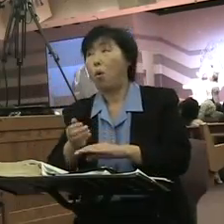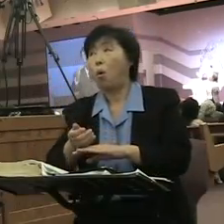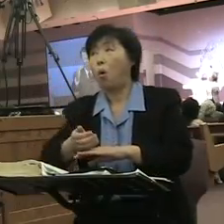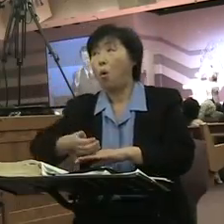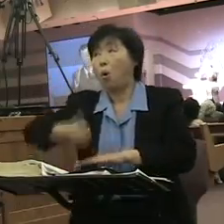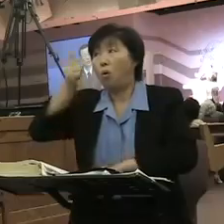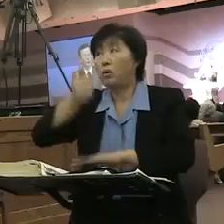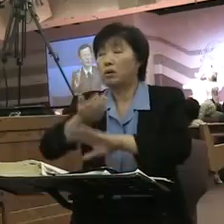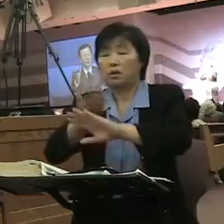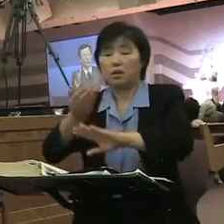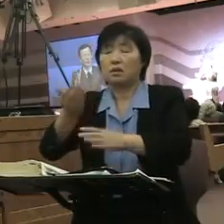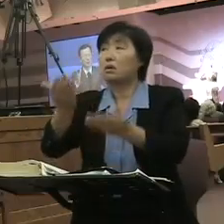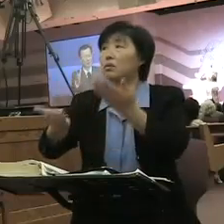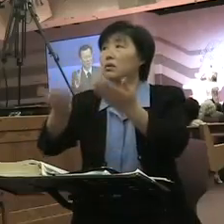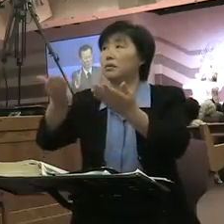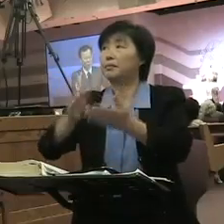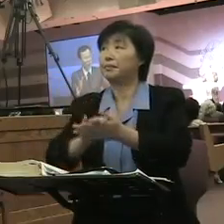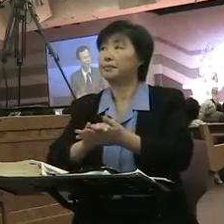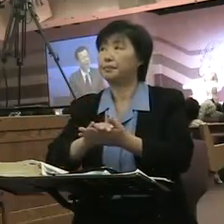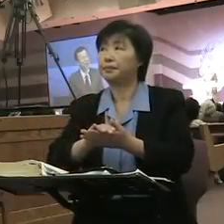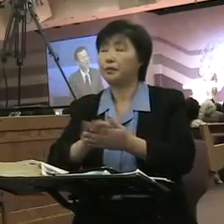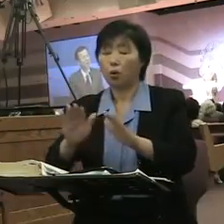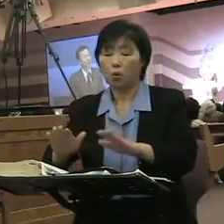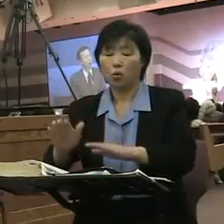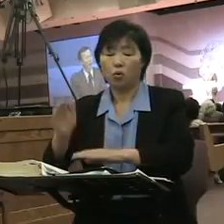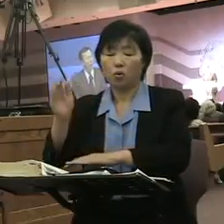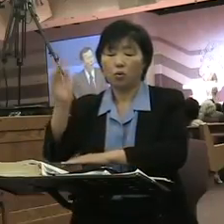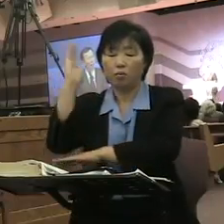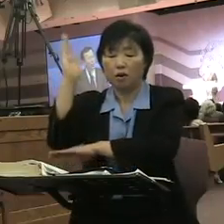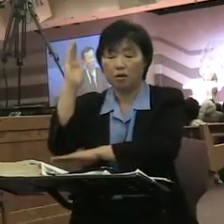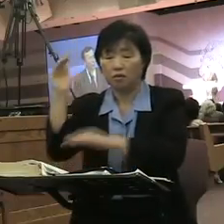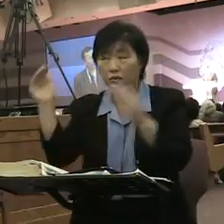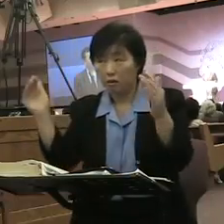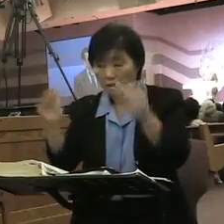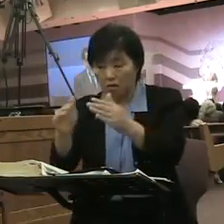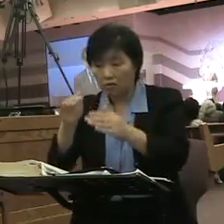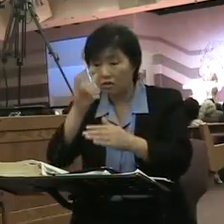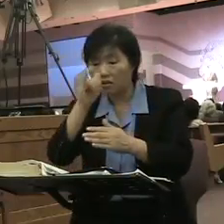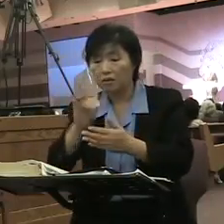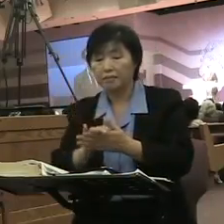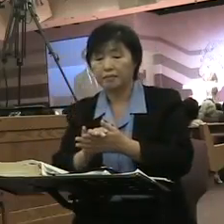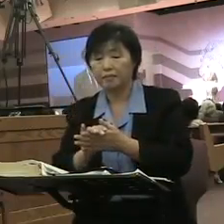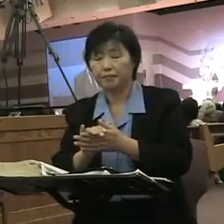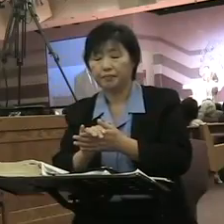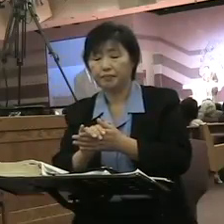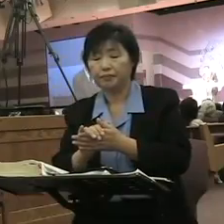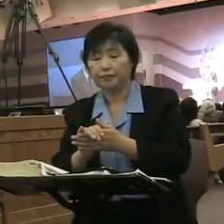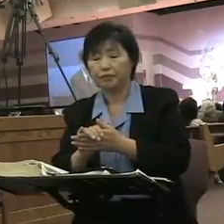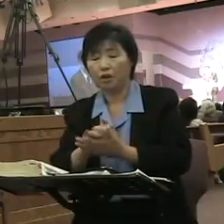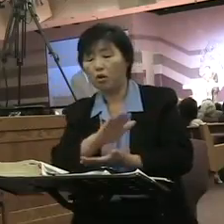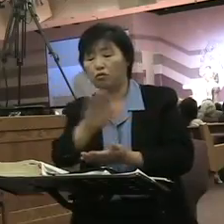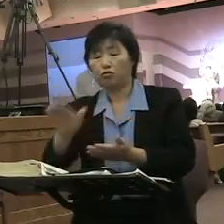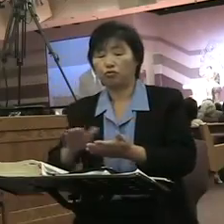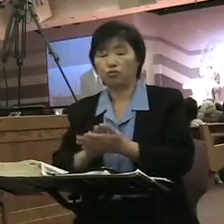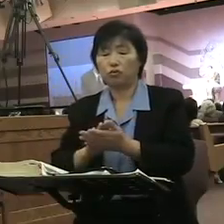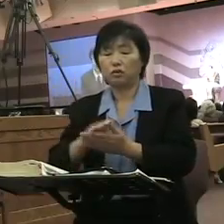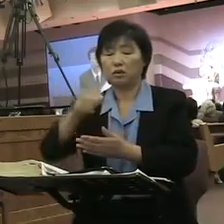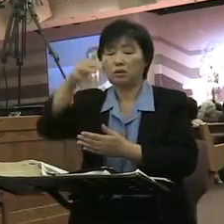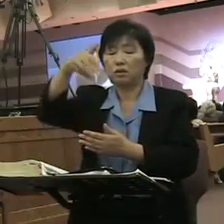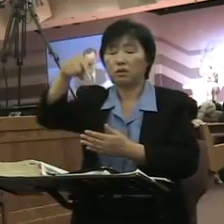훨씬 더 다른 차원에서 오늘 이 말씀을 주목할 수 있다는 것입니다. 우리가